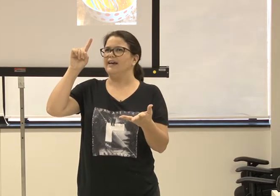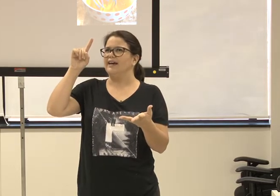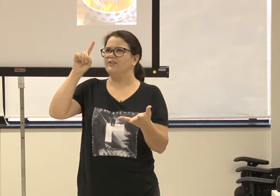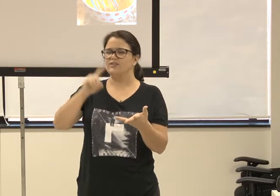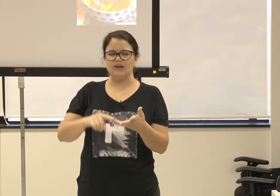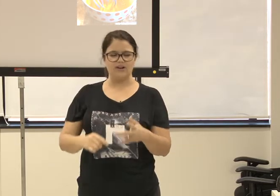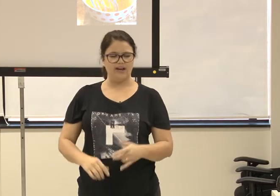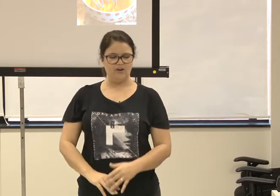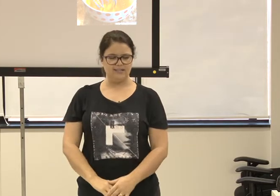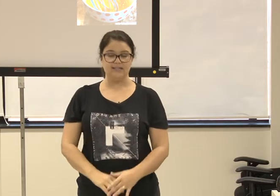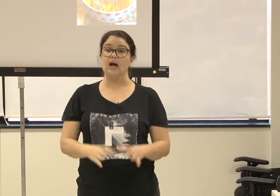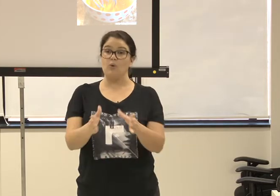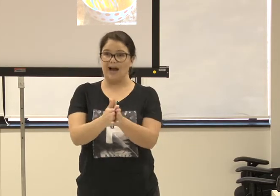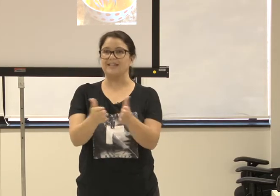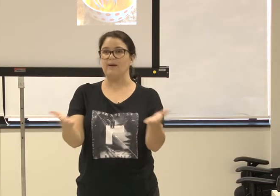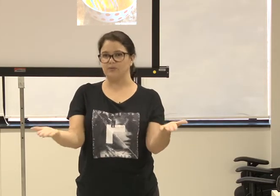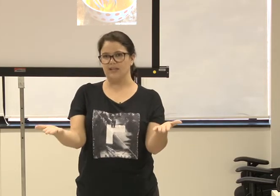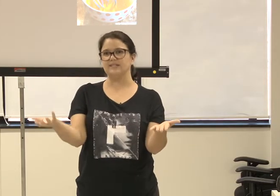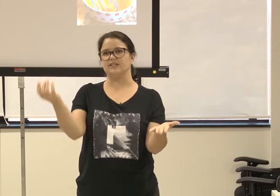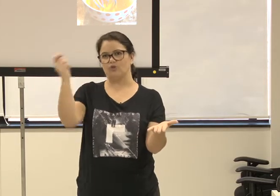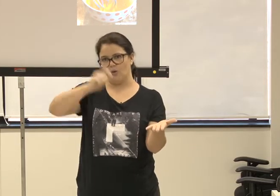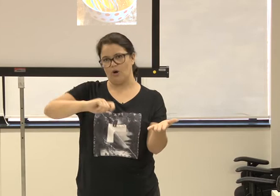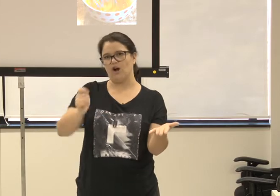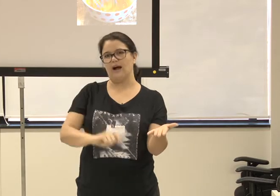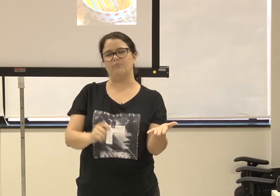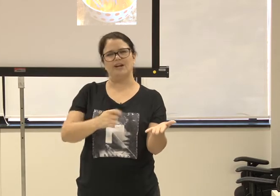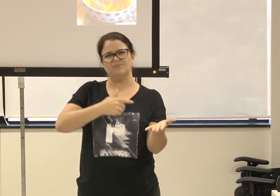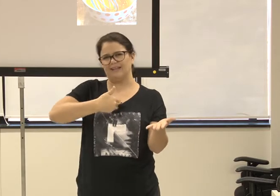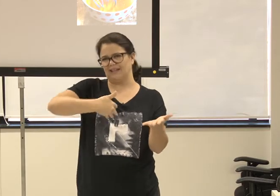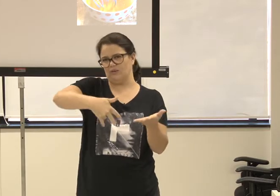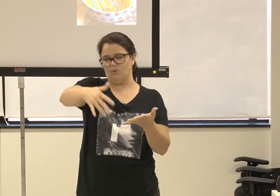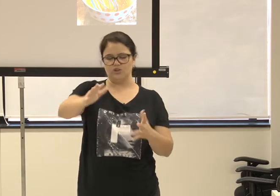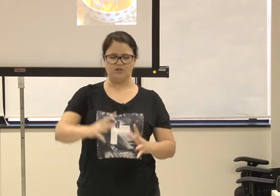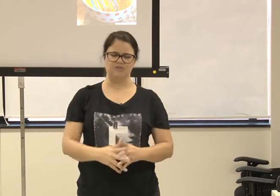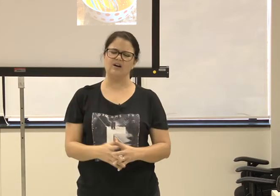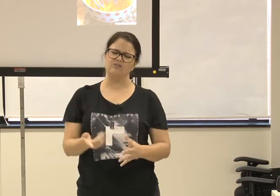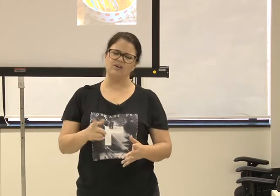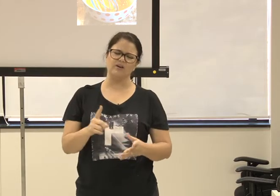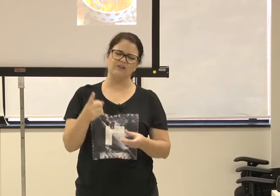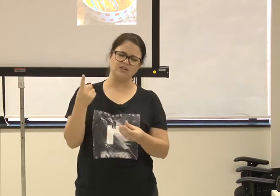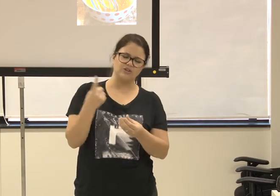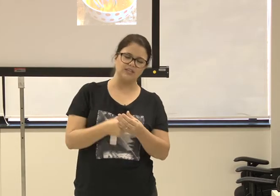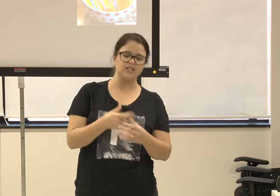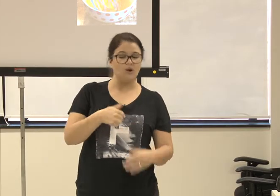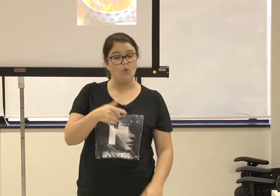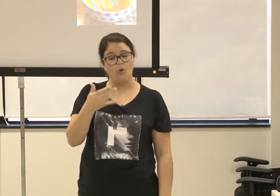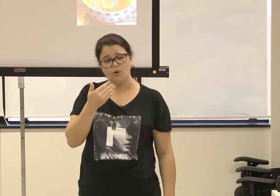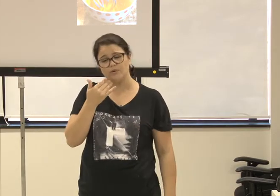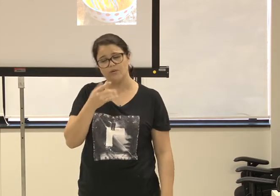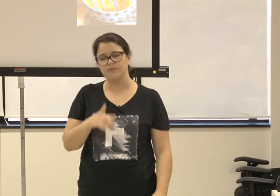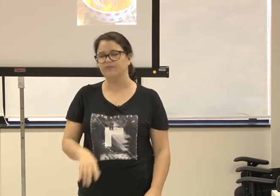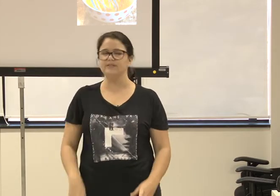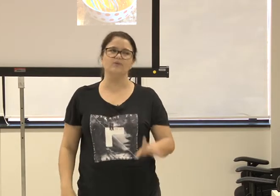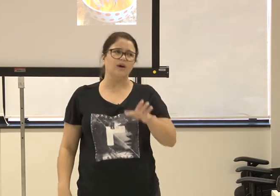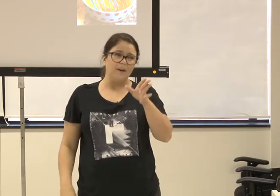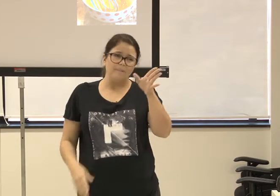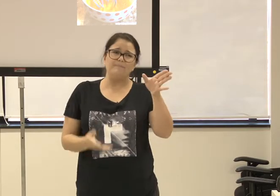não sei o que, aí eu assim, não, o cardápio tem assim, como colocar, purê de batata tem um monte. Aí eu, não, eu quero um cachorro quente. Não, come. Eu falei, não, pede